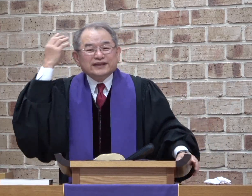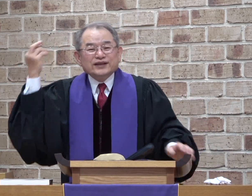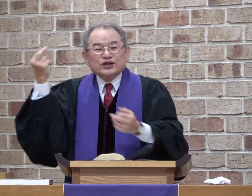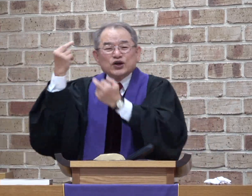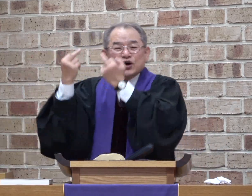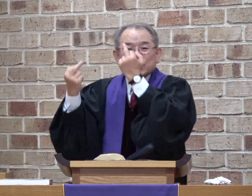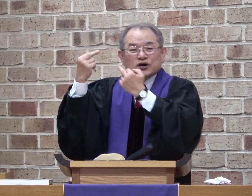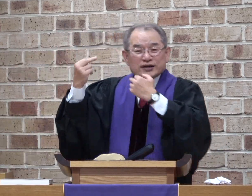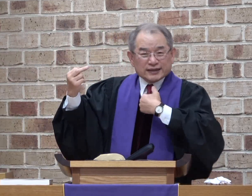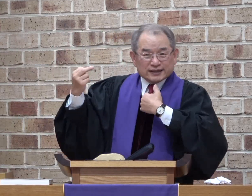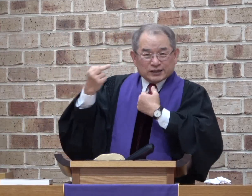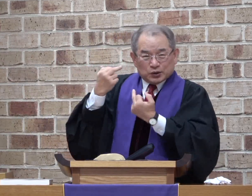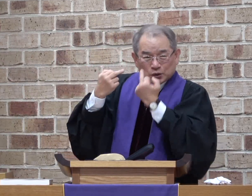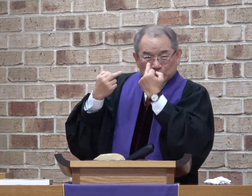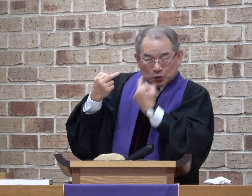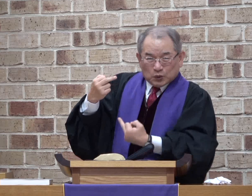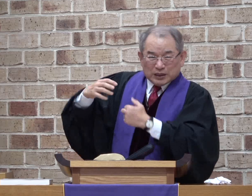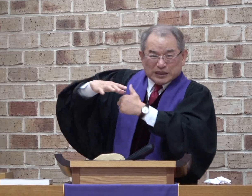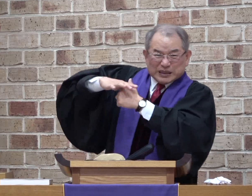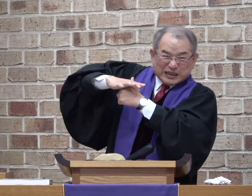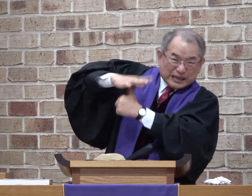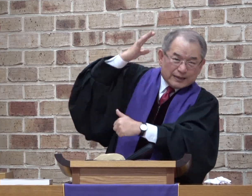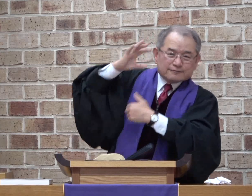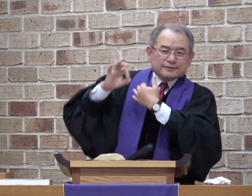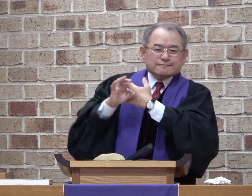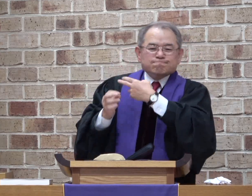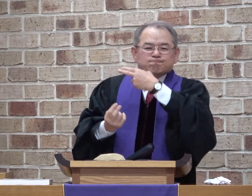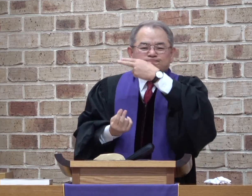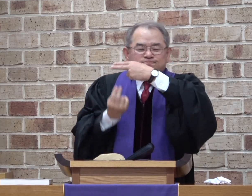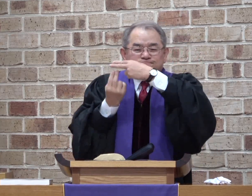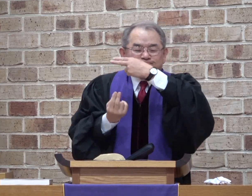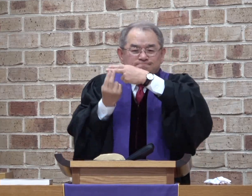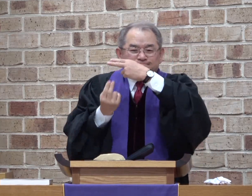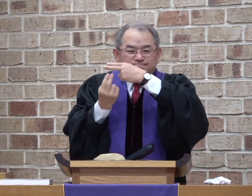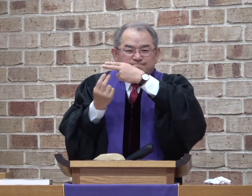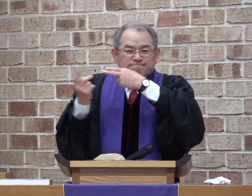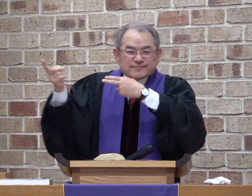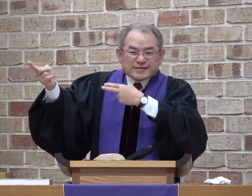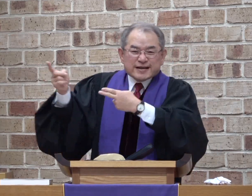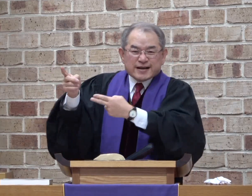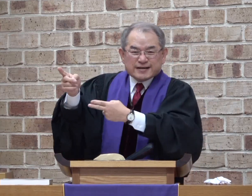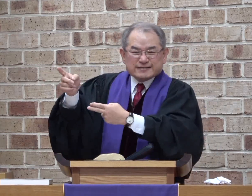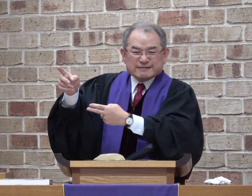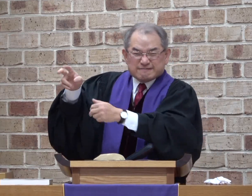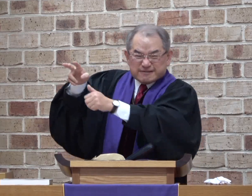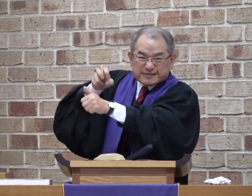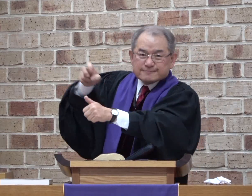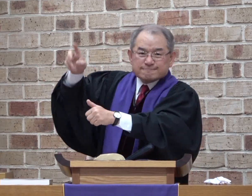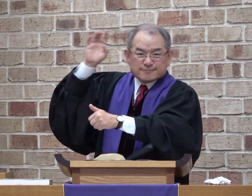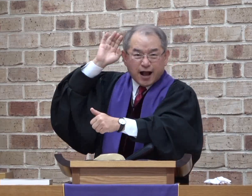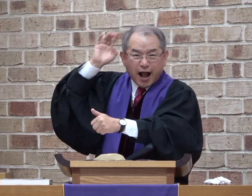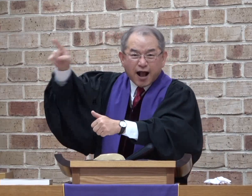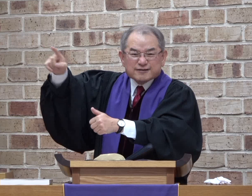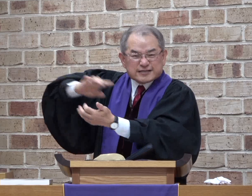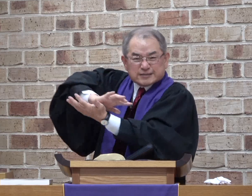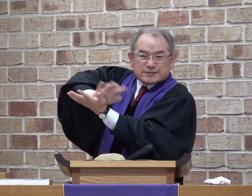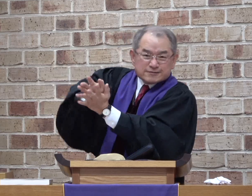상식으로는 나를 정말 죽이려고 했던, 해하려고 했던 형들에 대해서 그